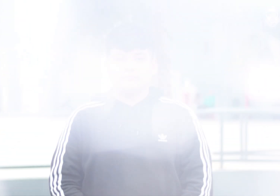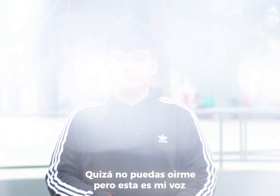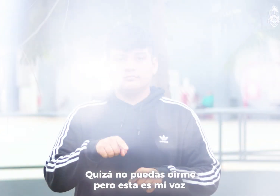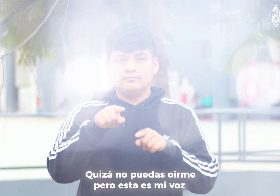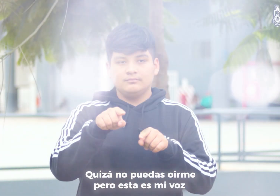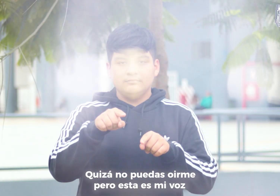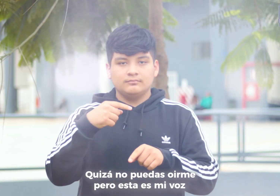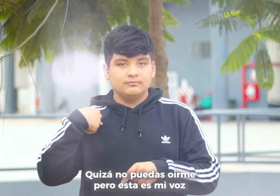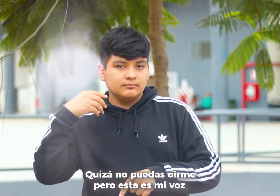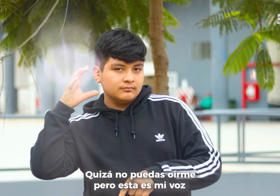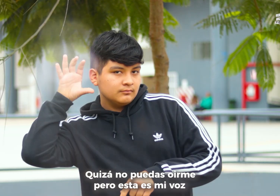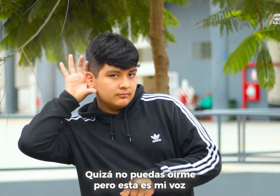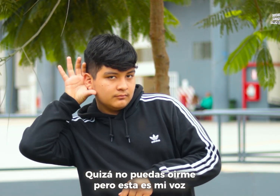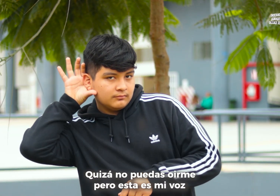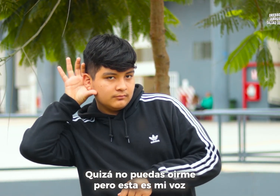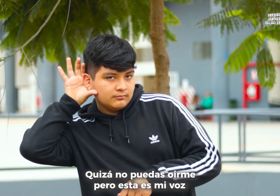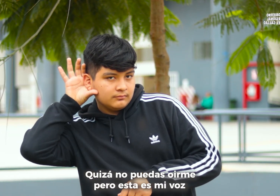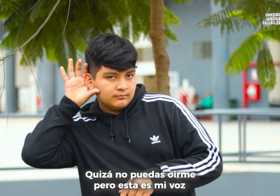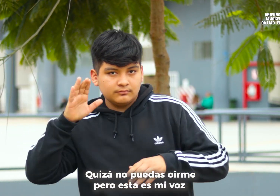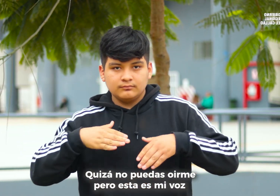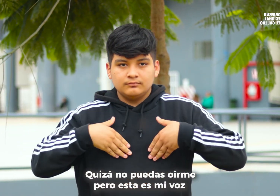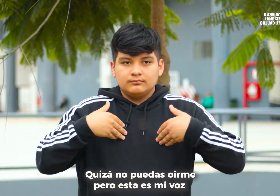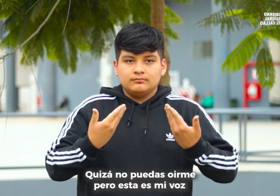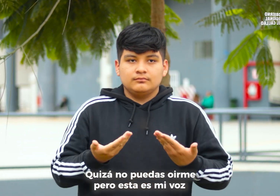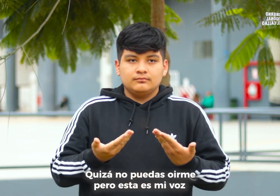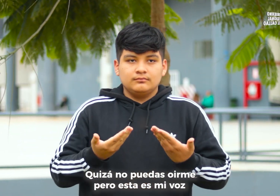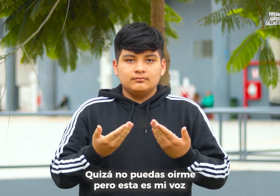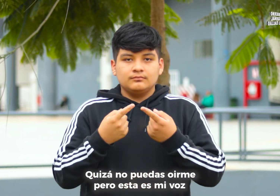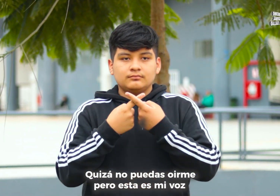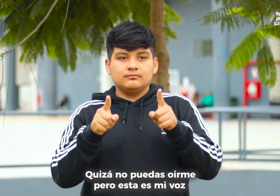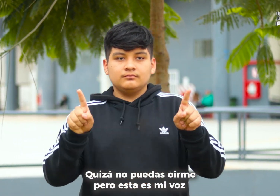Quizá no puedas oírme, pero esta es mi voz.